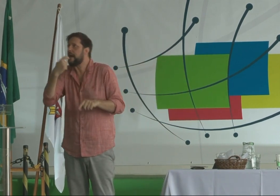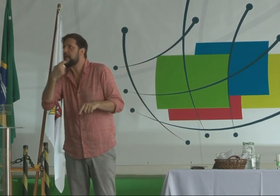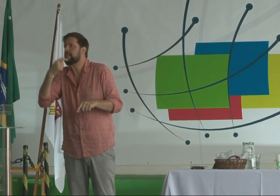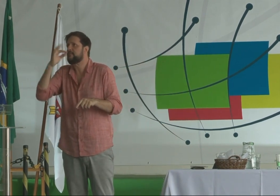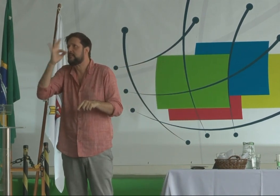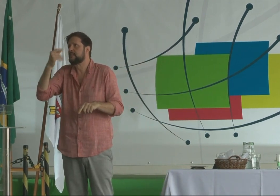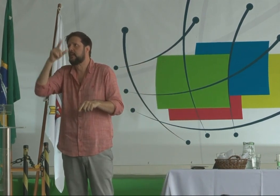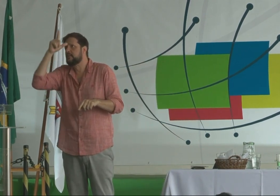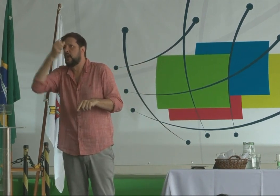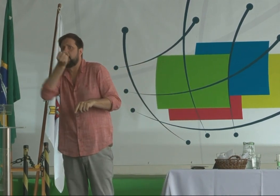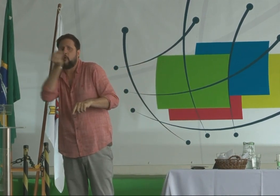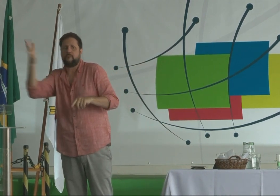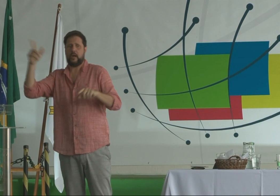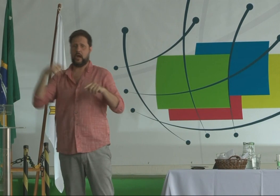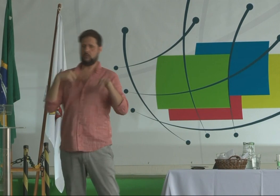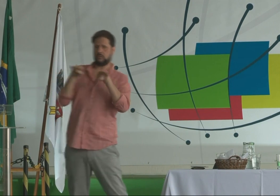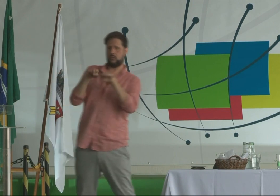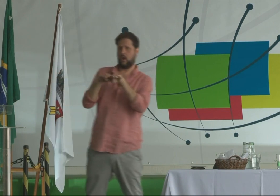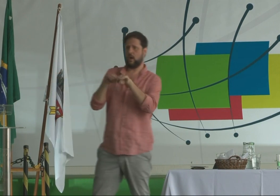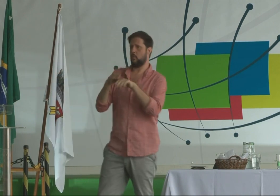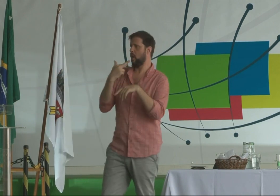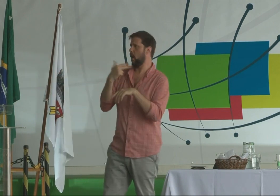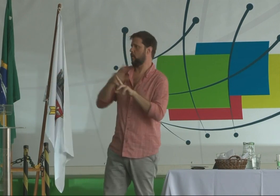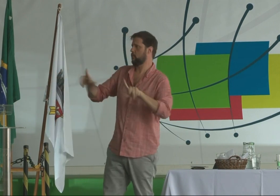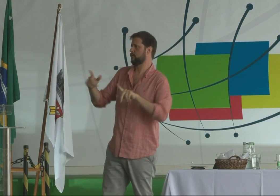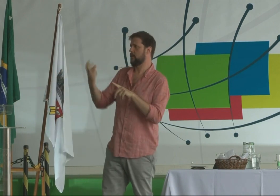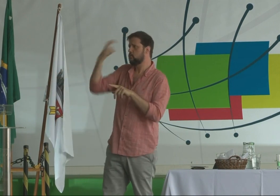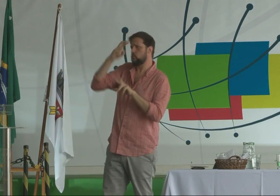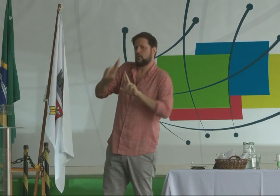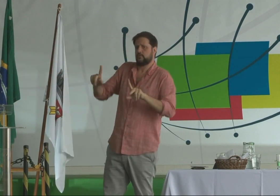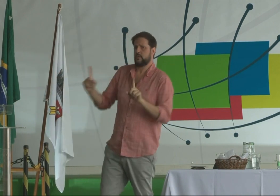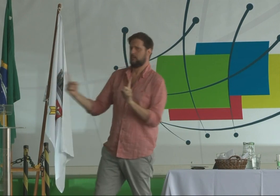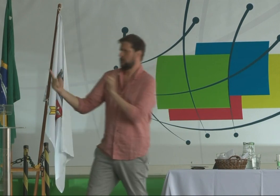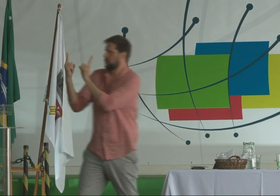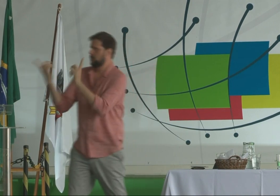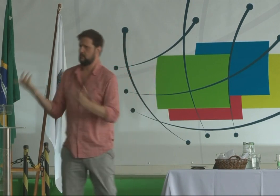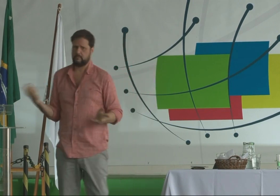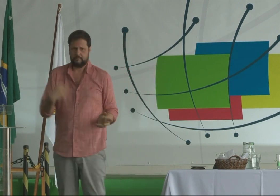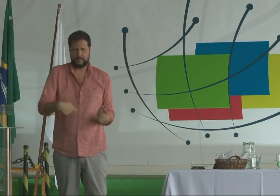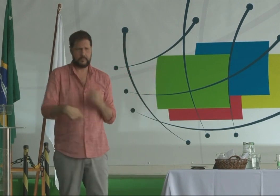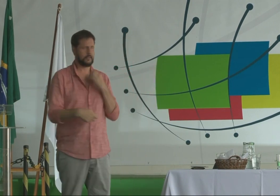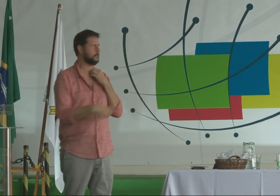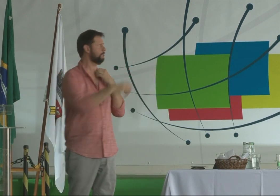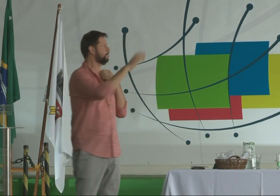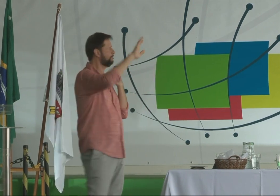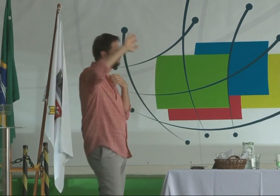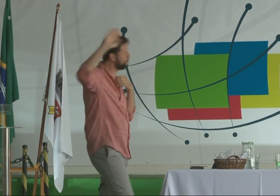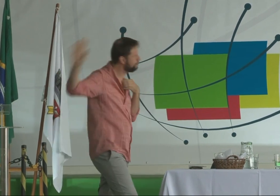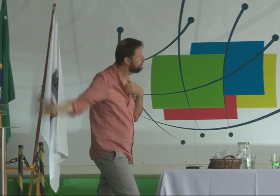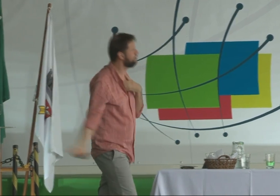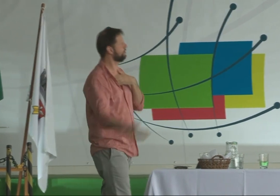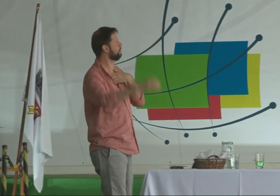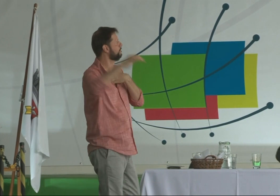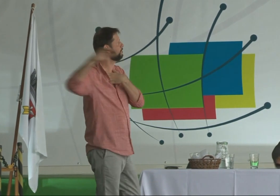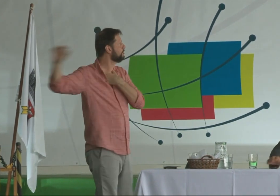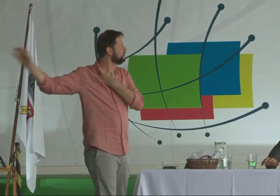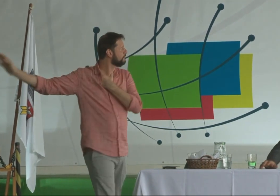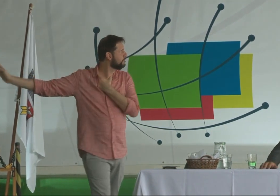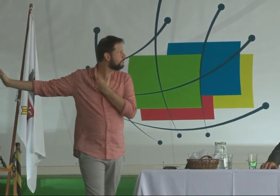Entender que a ausência de audição me permite uma outra forma de construir em termos de cultura, termos de língua, assim como não acontece em qualquer outra língua de